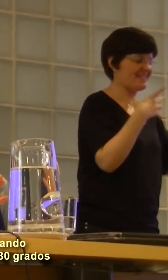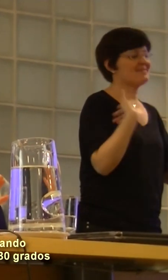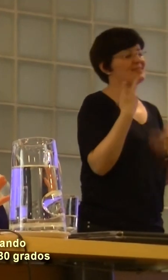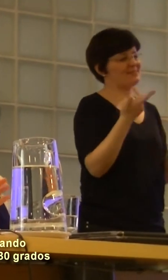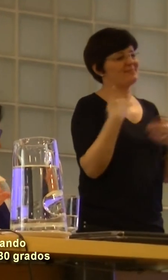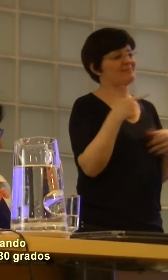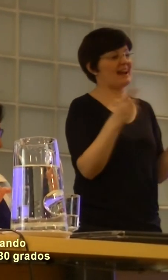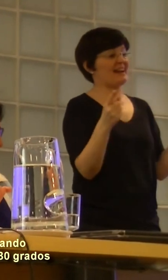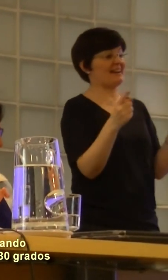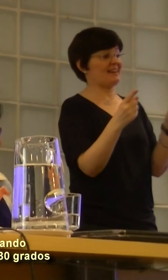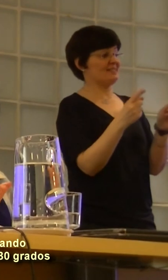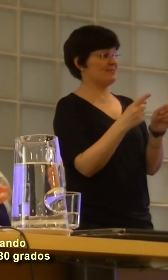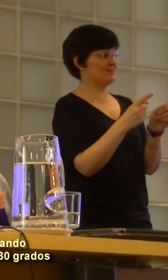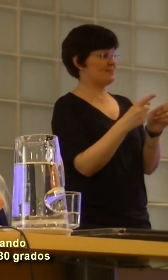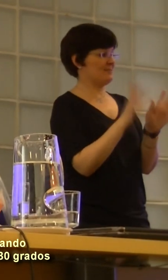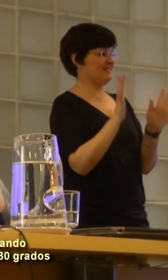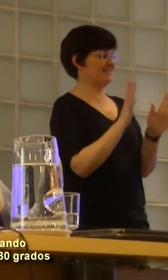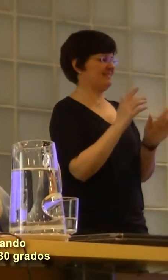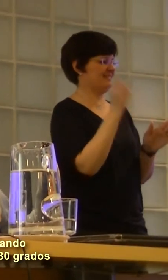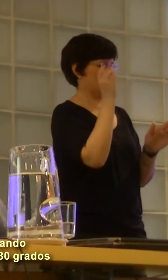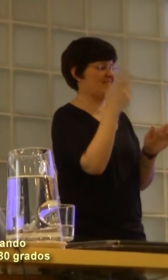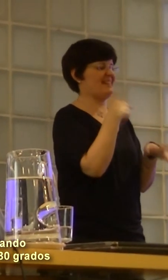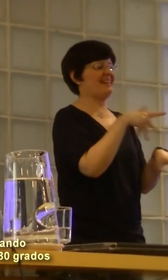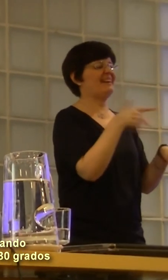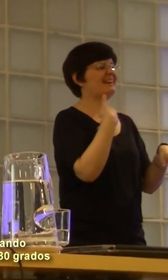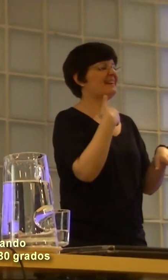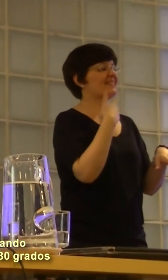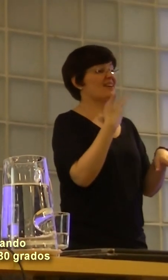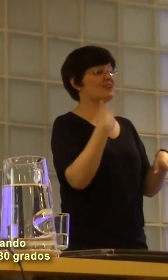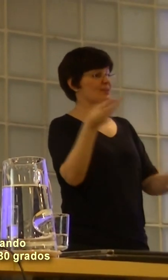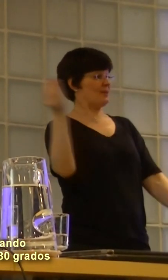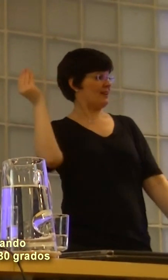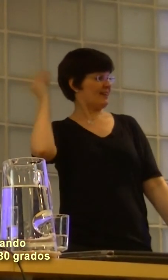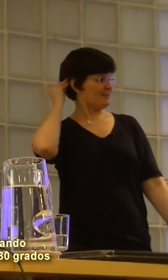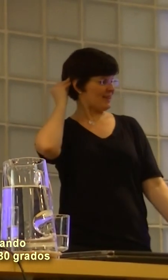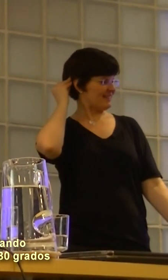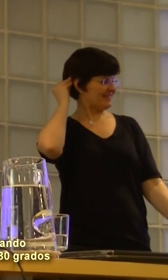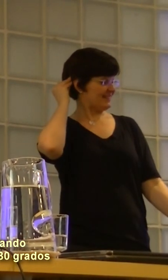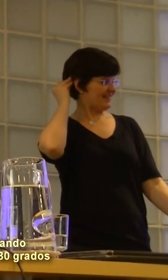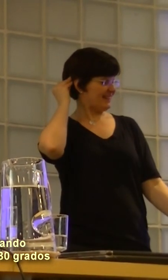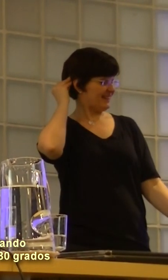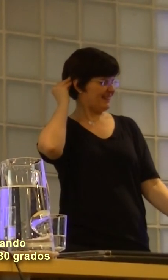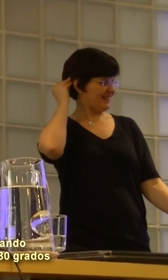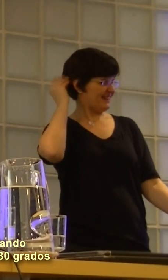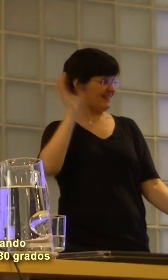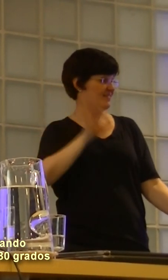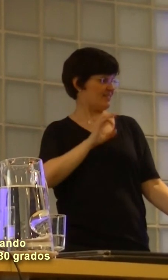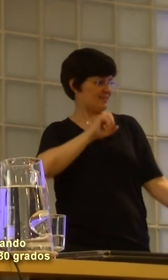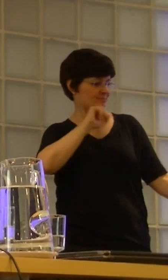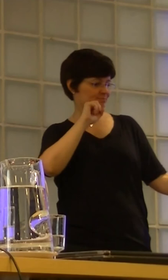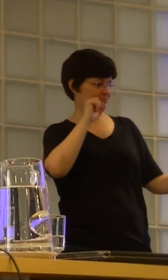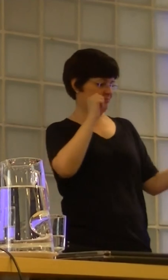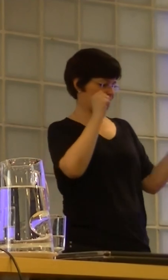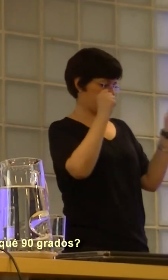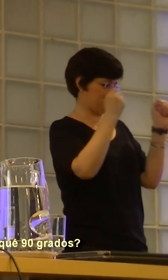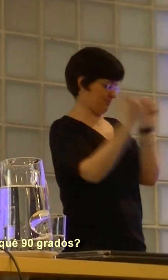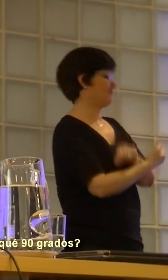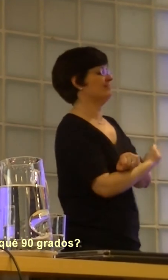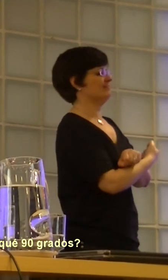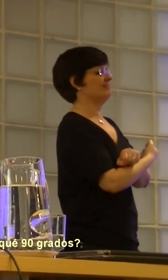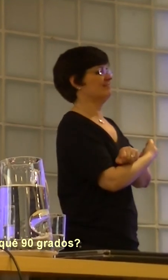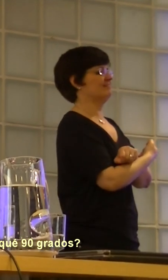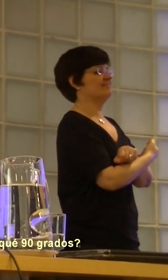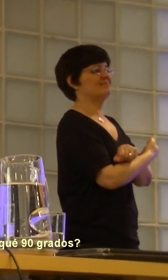les digo algo. Cuando me implanté, mi vida dio un vuelco de 180 grados.